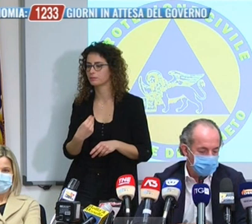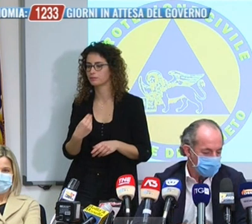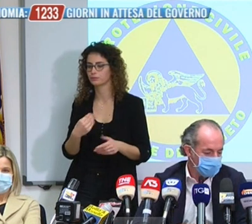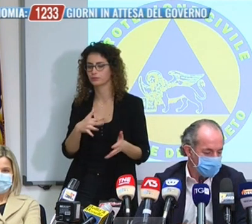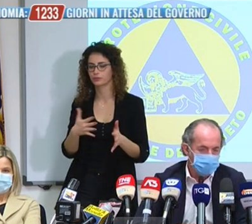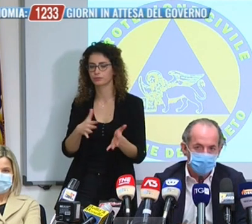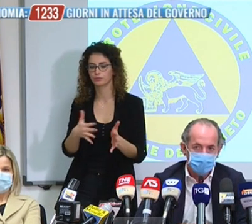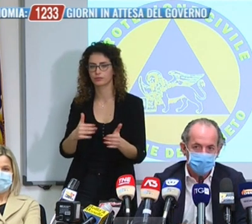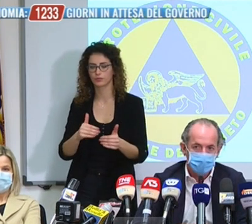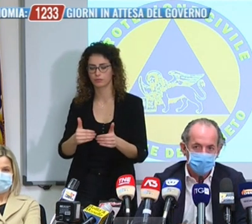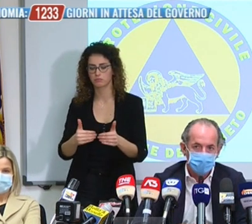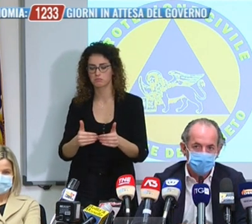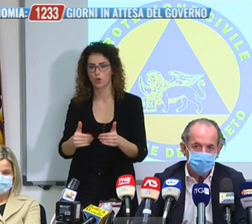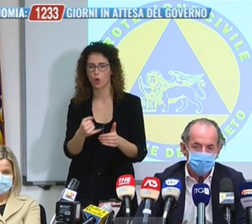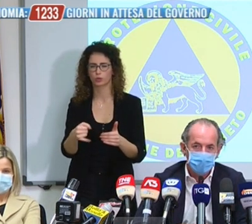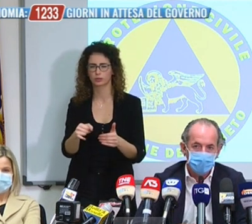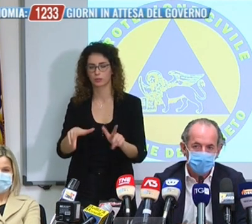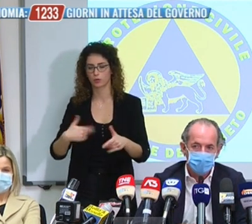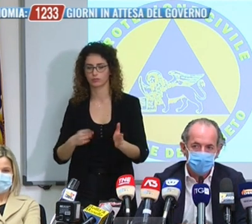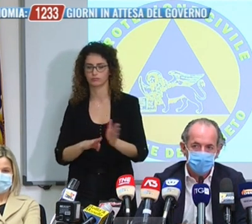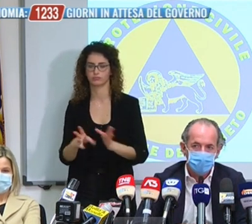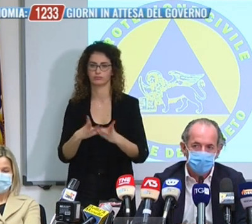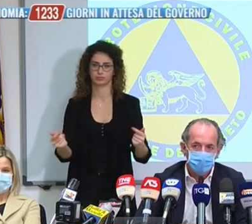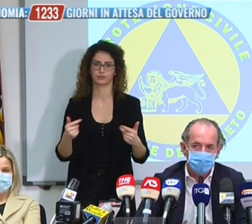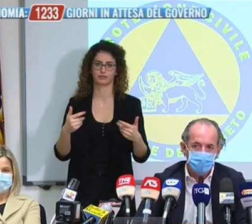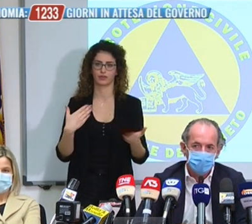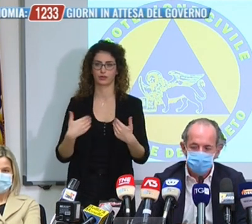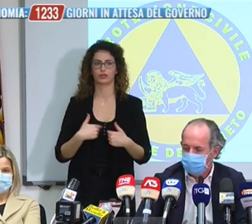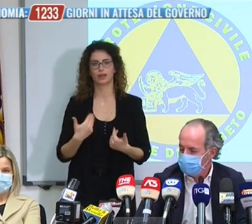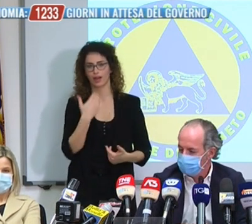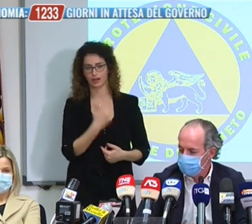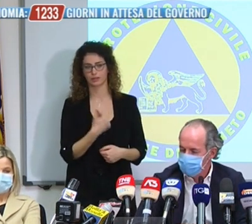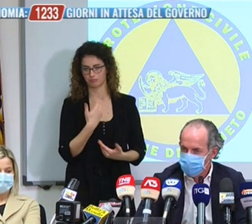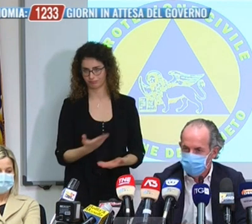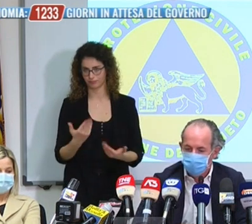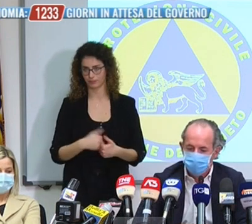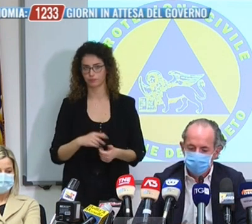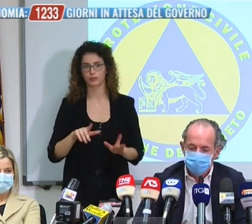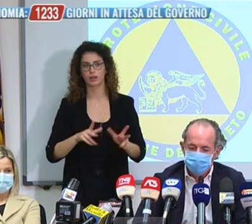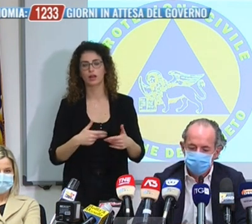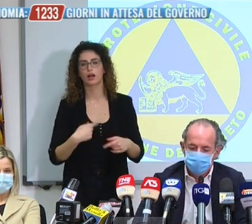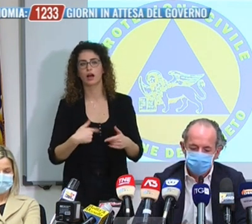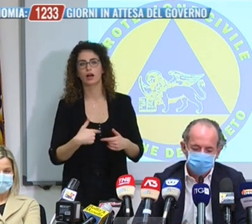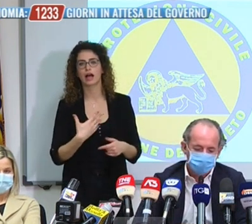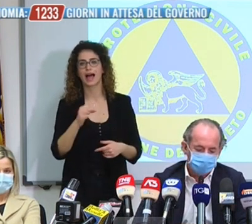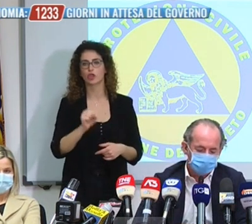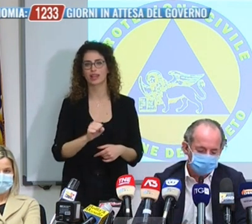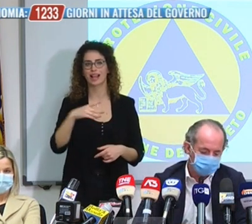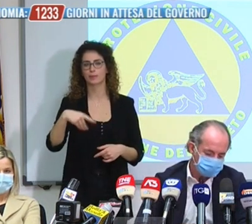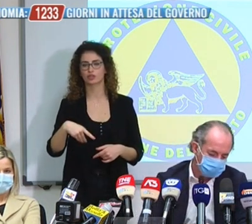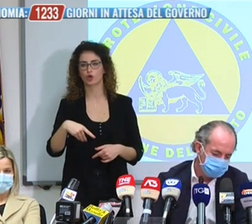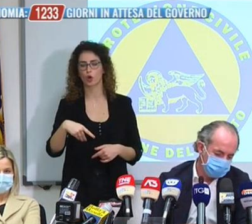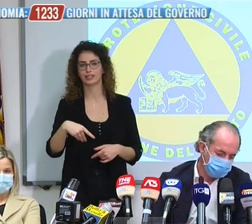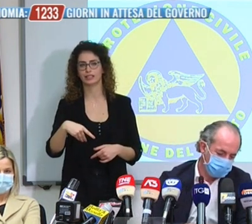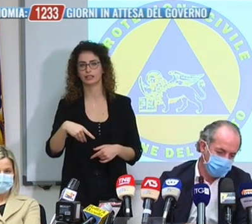dopodiché uscirne velocemente. Grazie. Prego. E allora proseguiamo con la collega Antonella Prigioni,